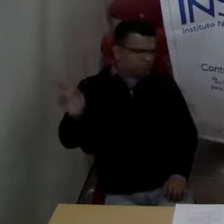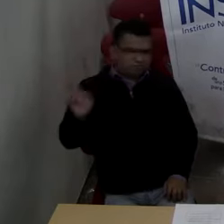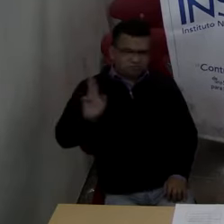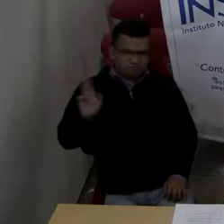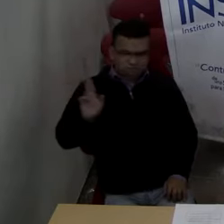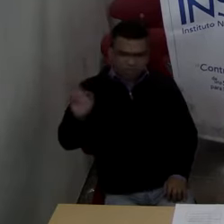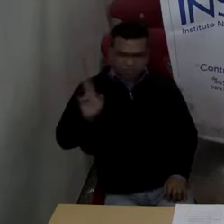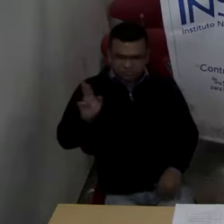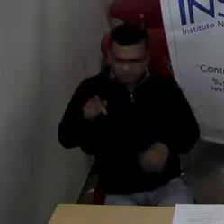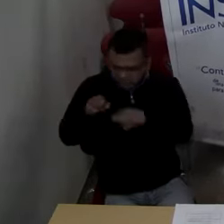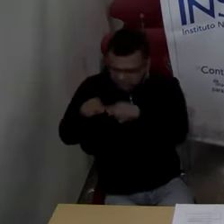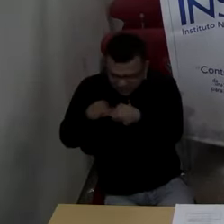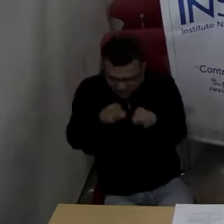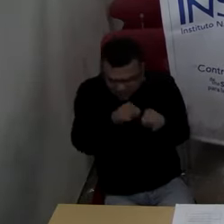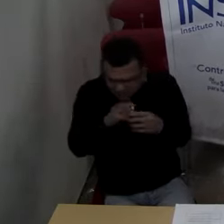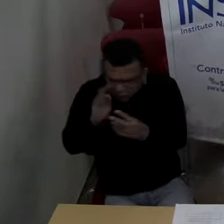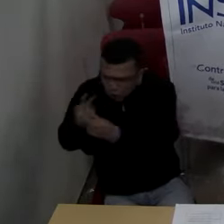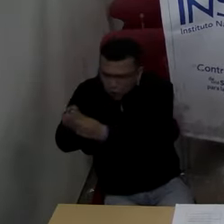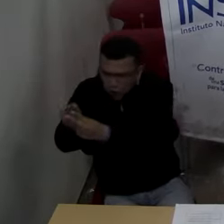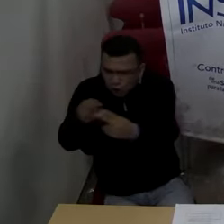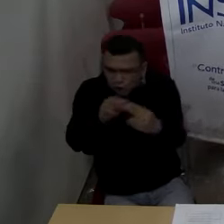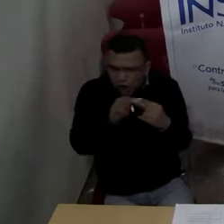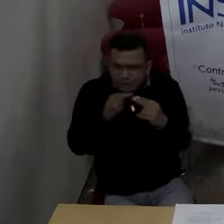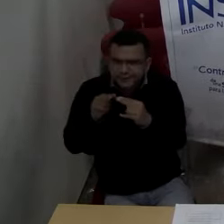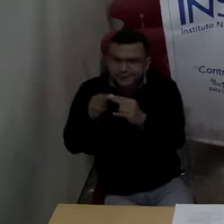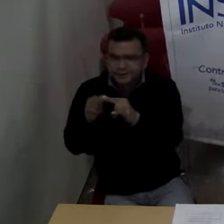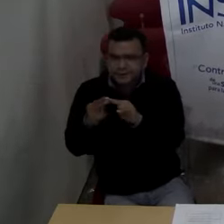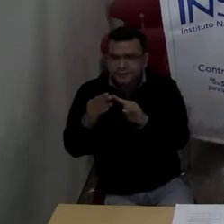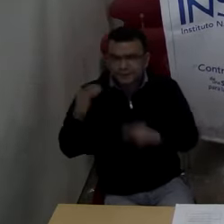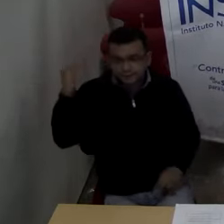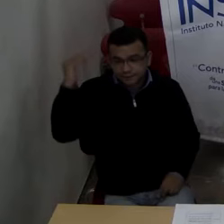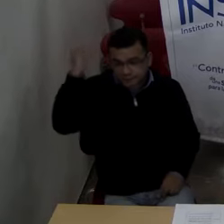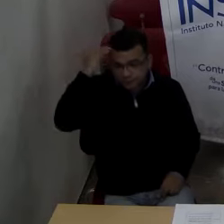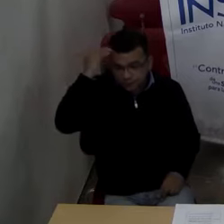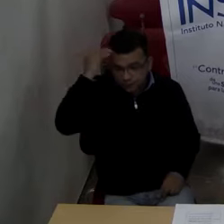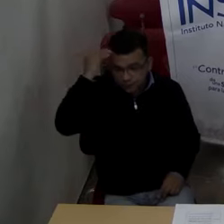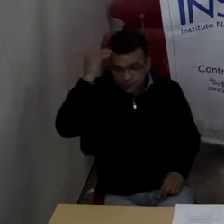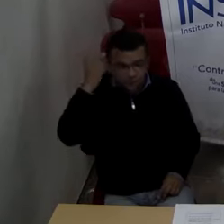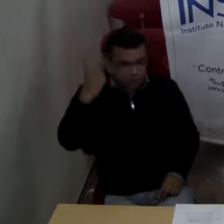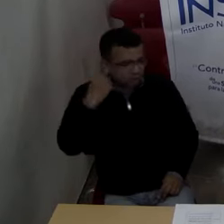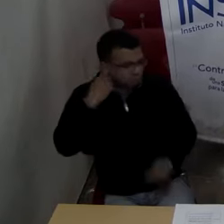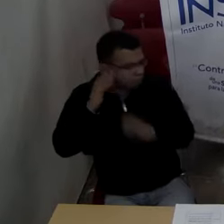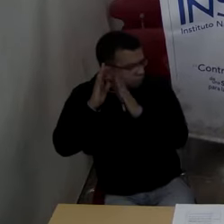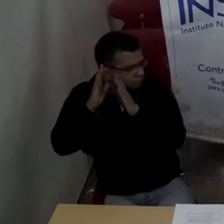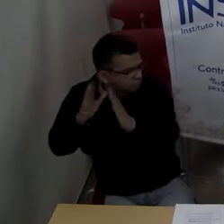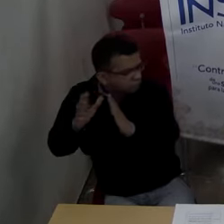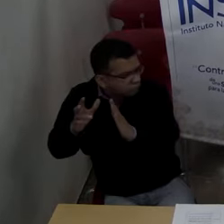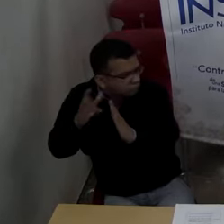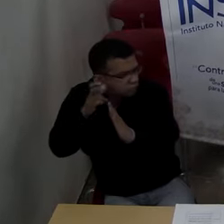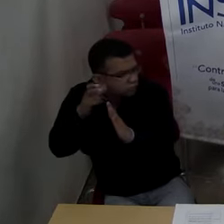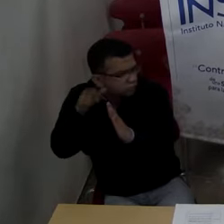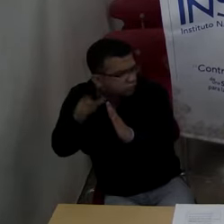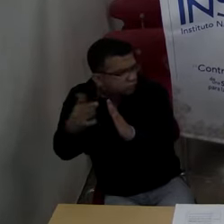La separación en ruido es una habilidad muy importante que vamos a tener en cuenta cuando